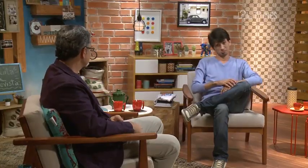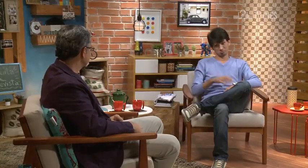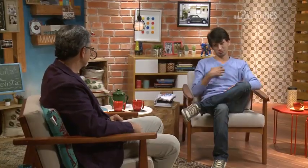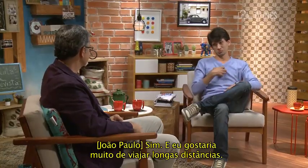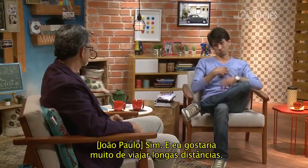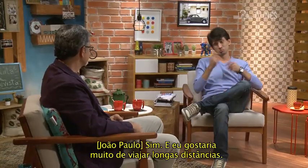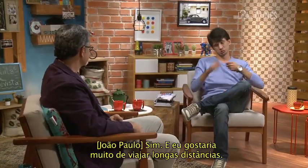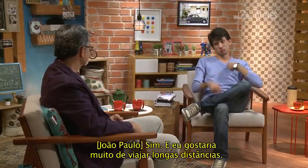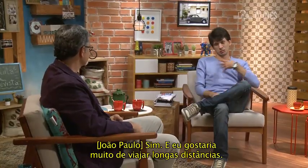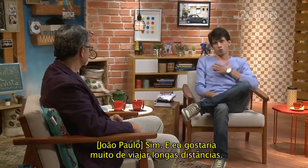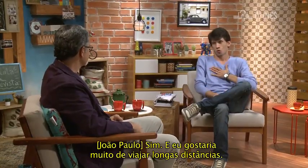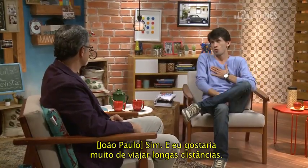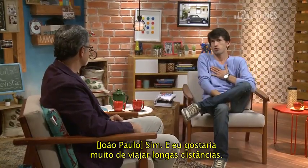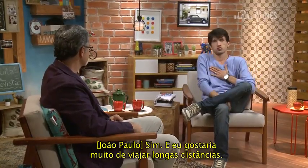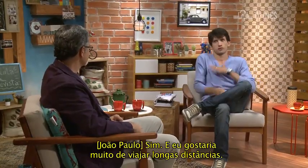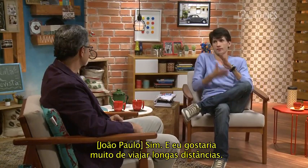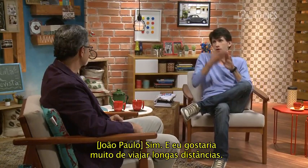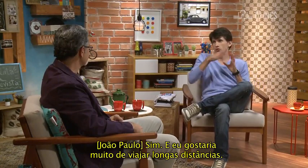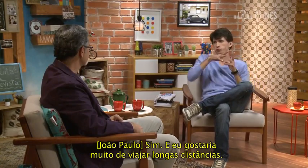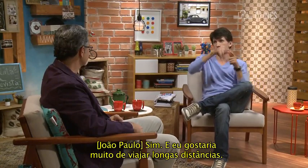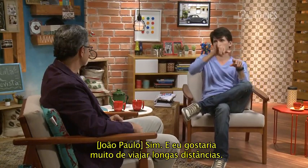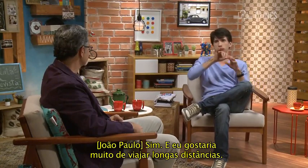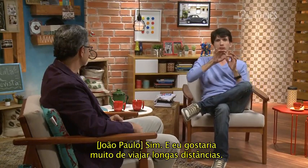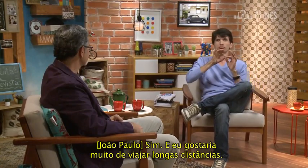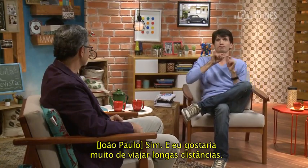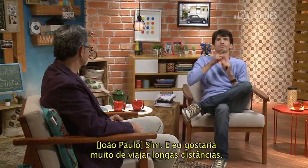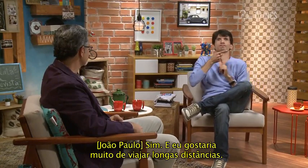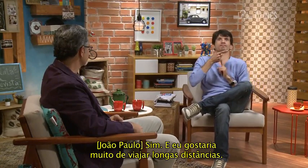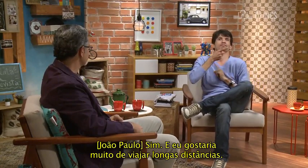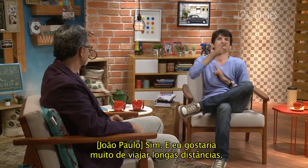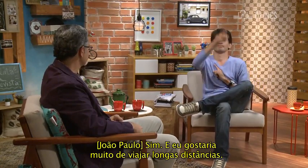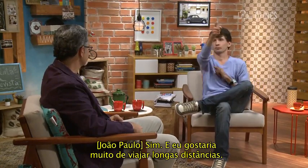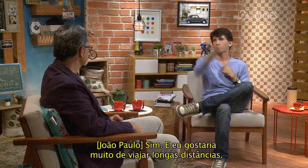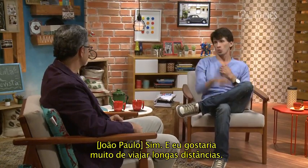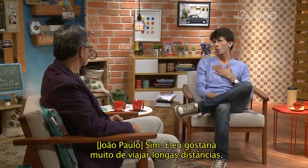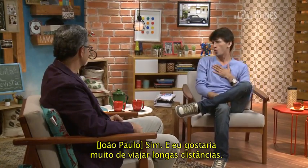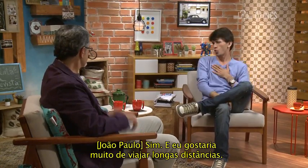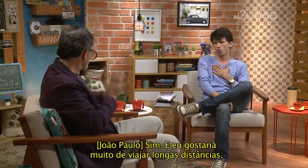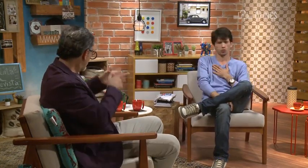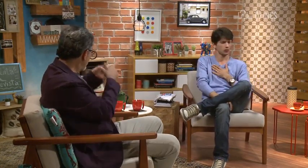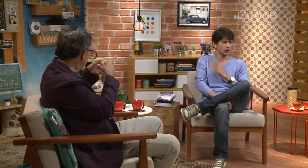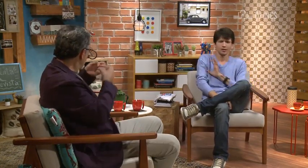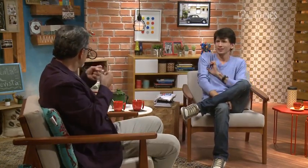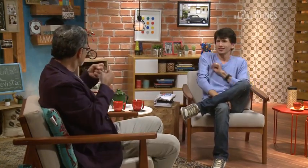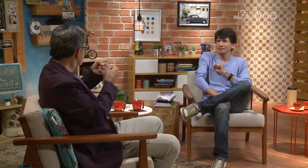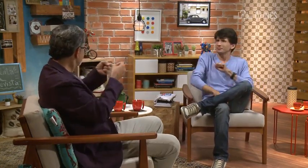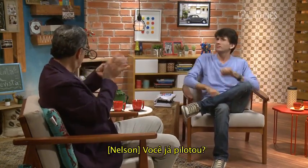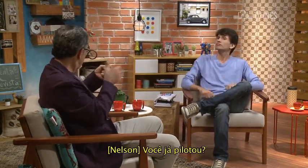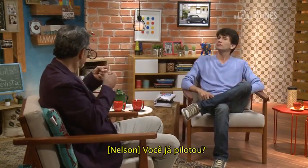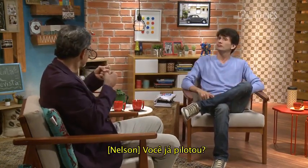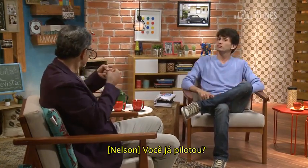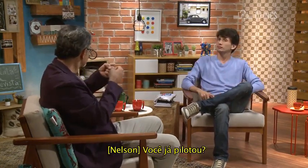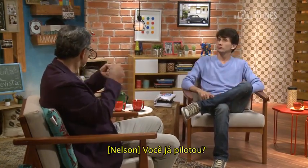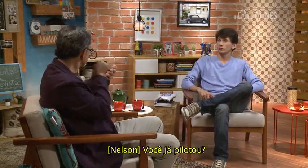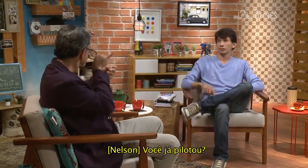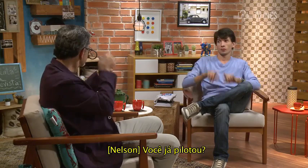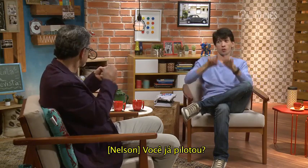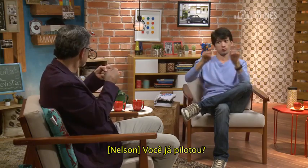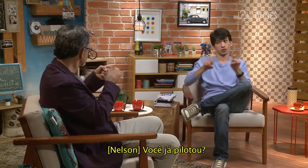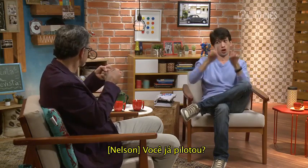e sim eu gostaria muito de viajar longas distâncias se você já pilotou